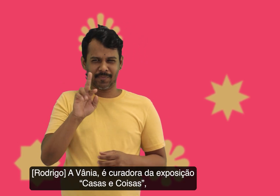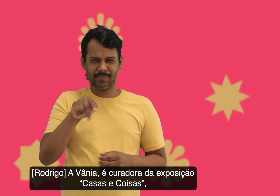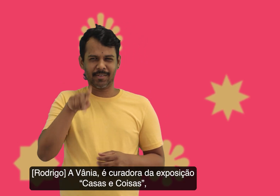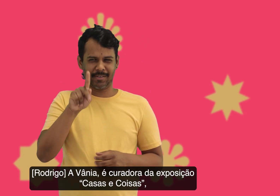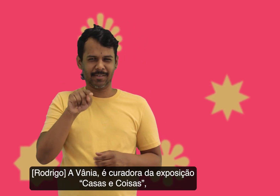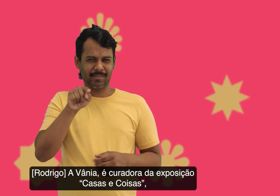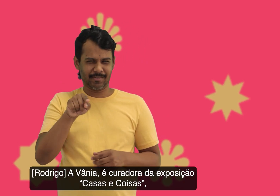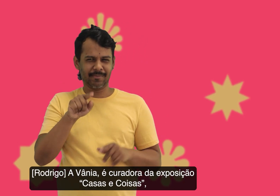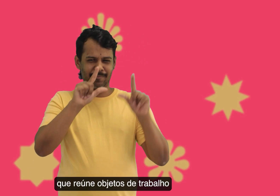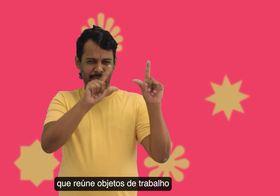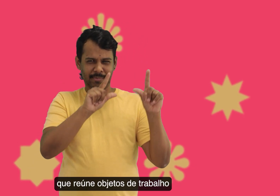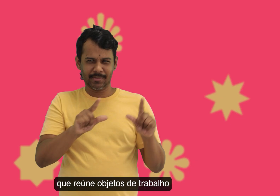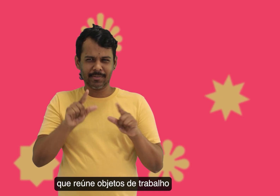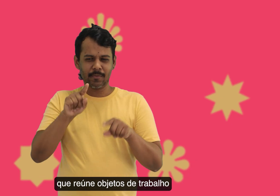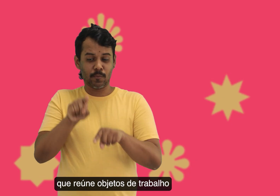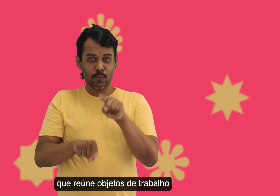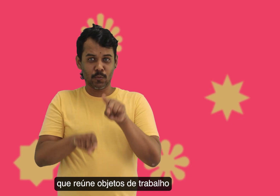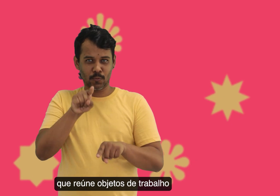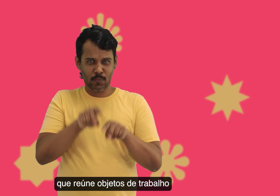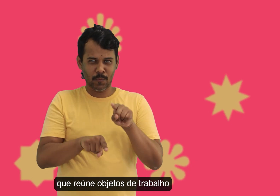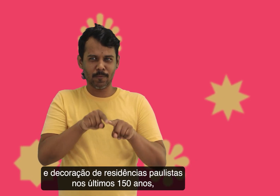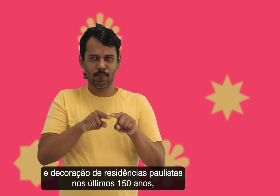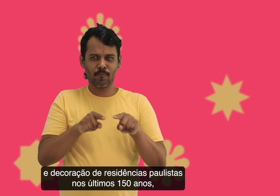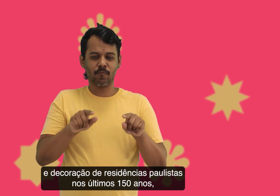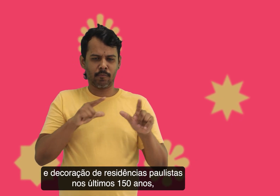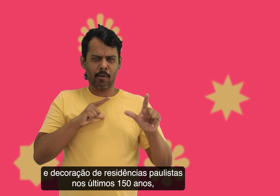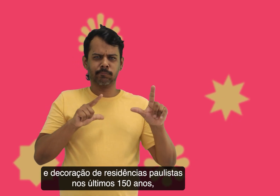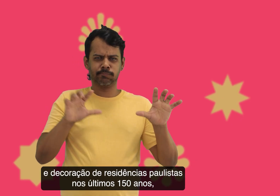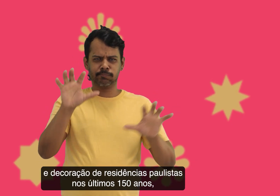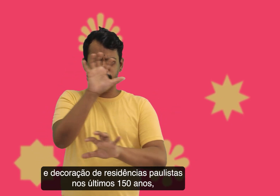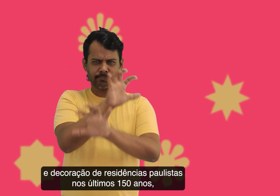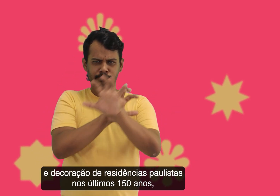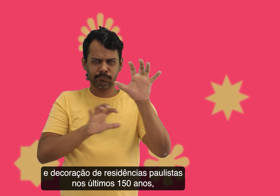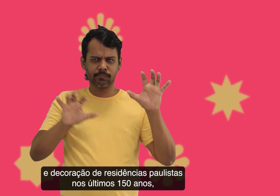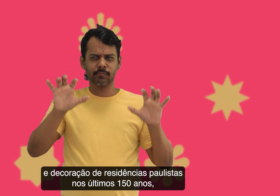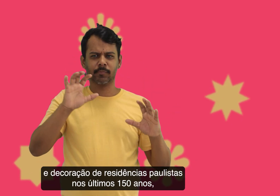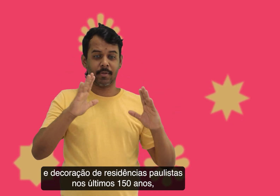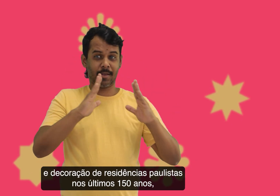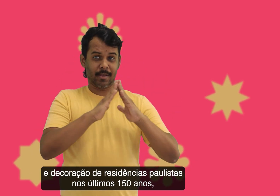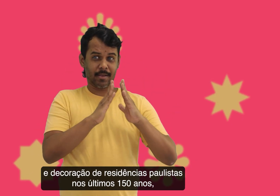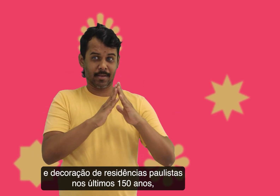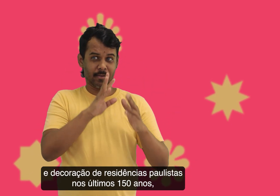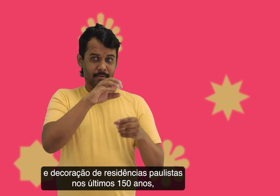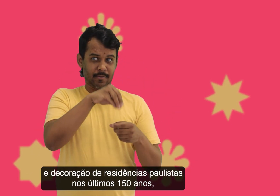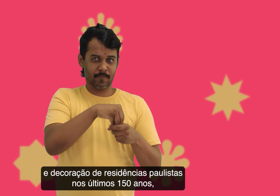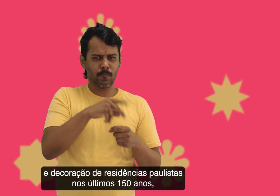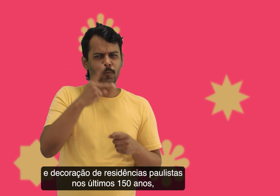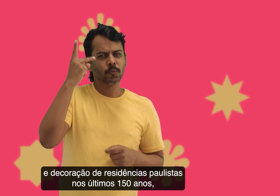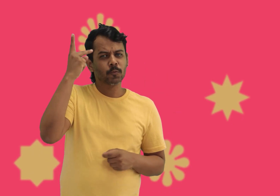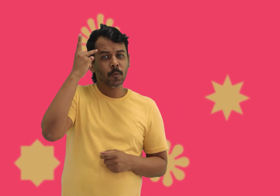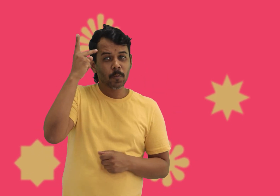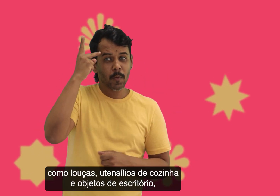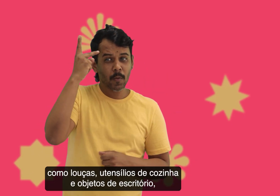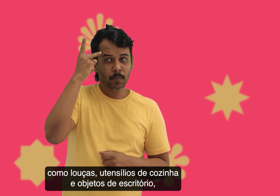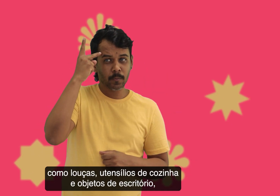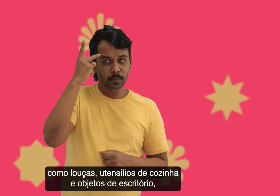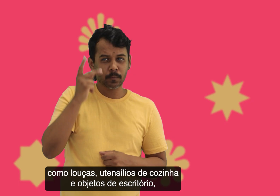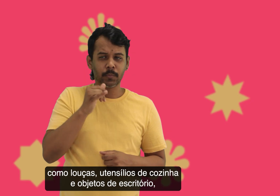exposição Casas e Coisas, que reúne objetos de trabalho e decoração de residências paulistas nos últimos 150 anos, como